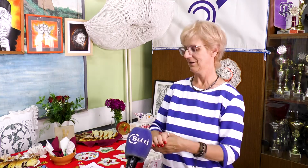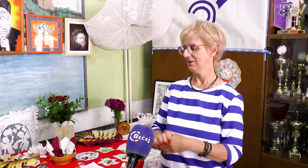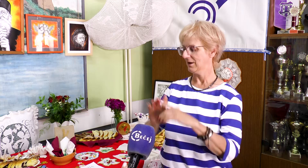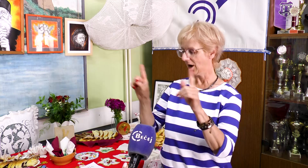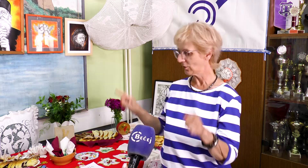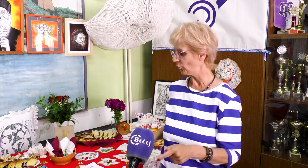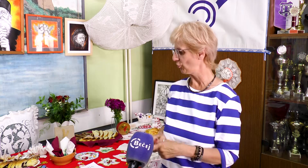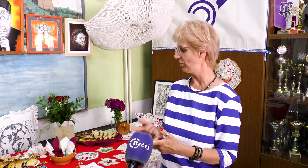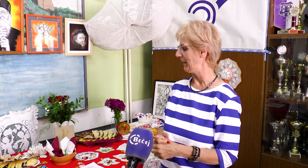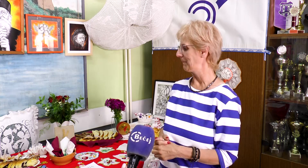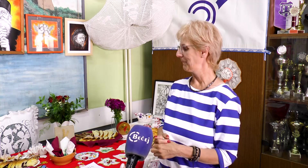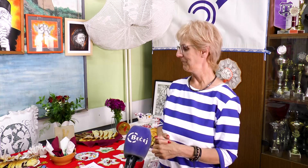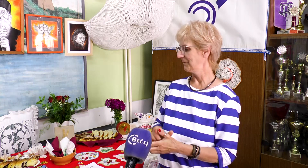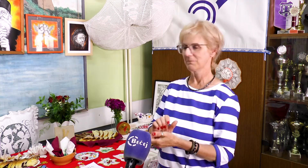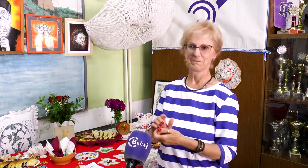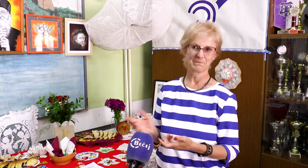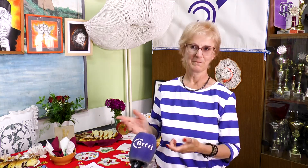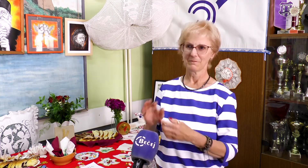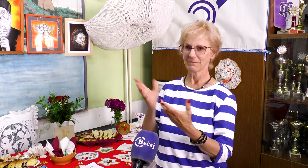Stojak, jastuće,